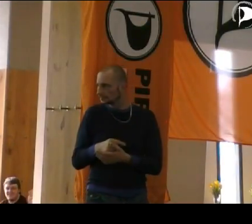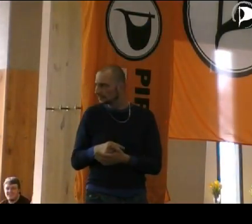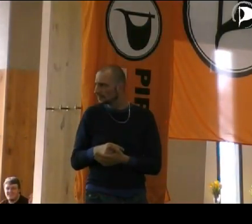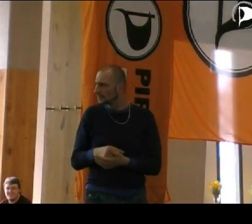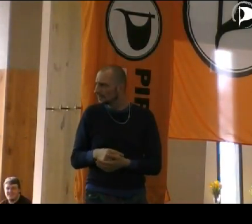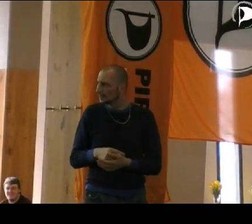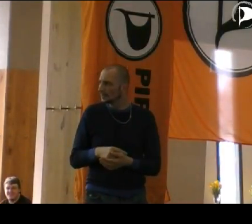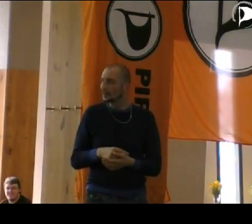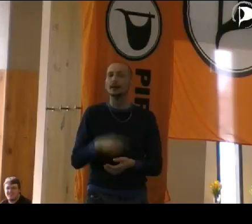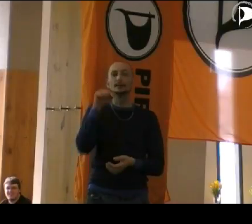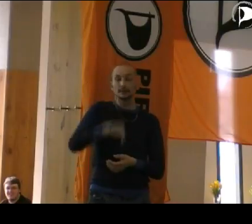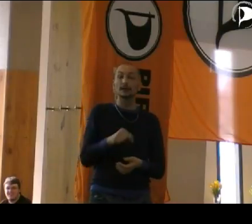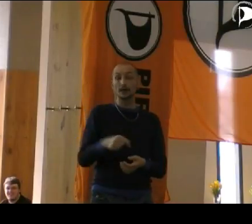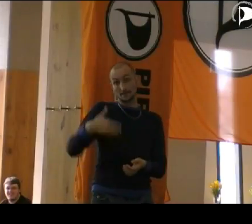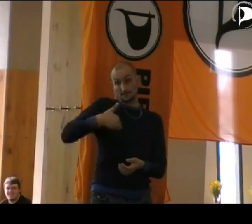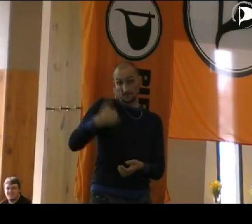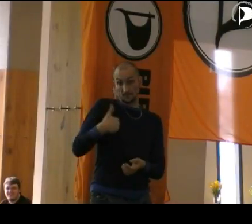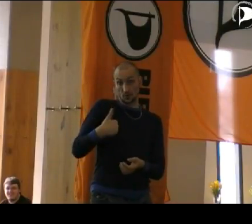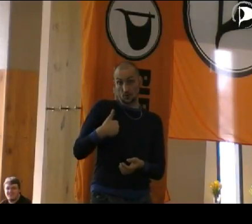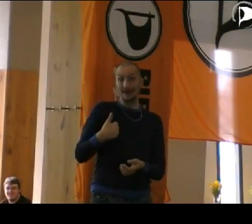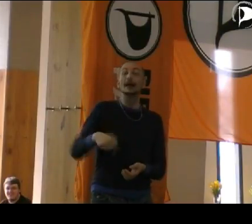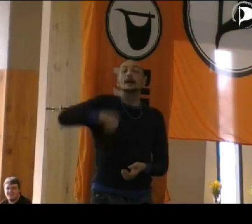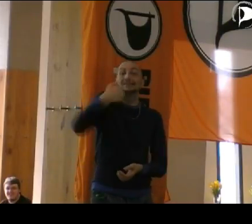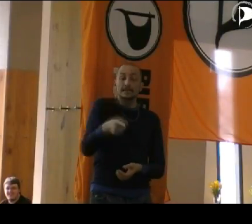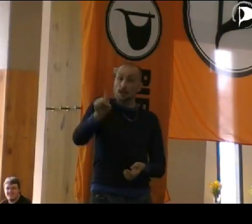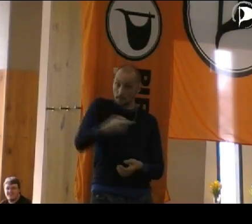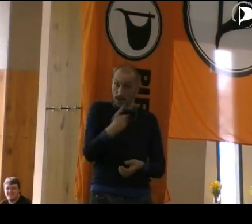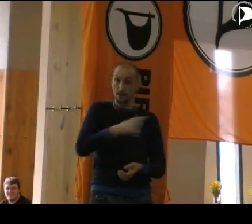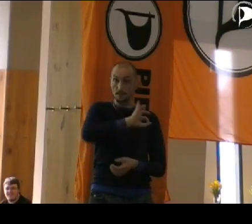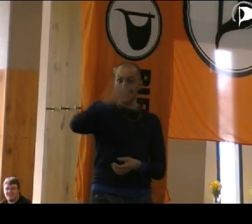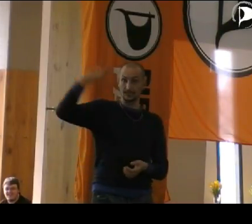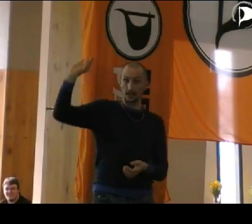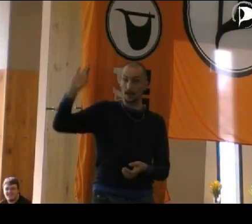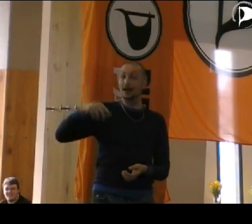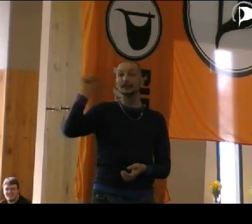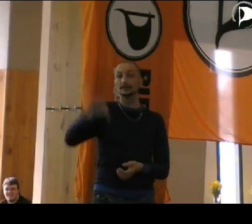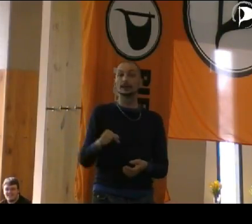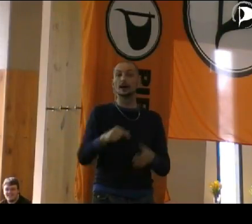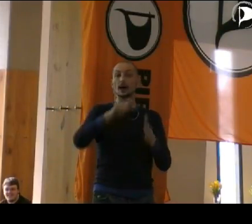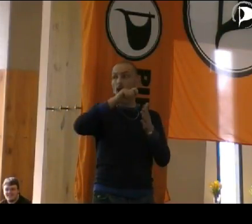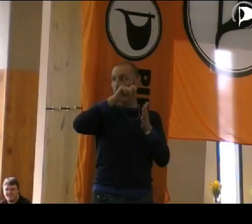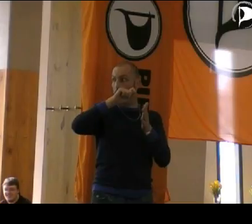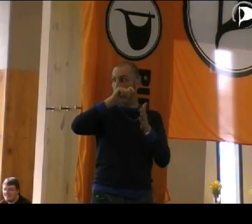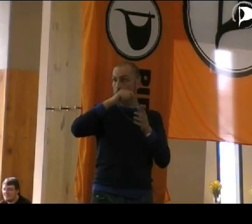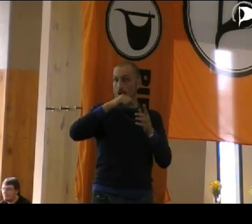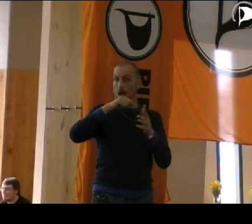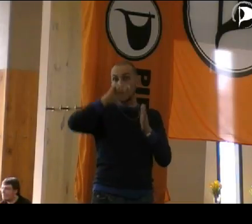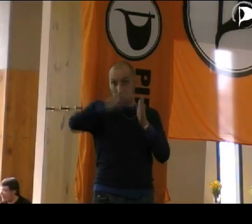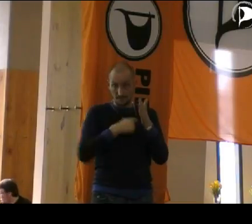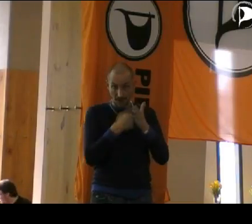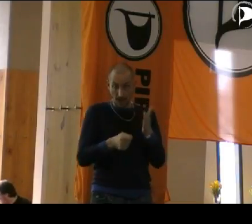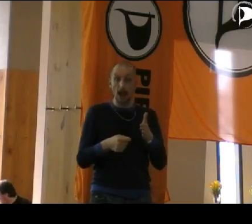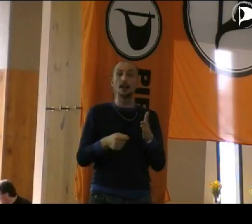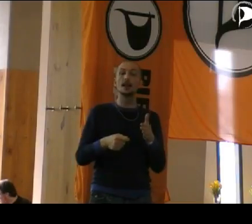würde mich freuen wenn wir das nächste mal besser bei den bayern hat er genauso wichtig wie die versammlung